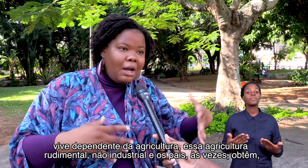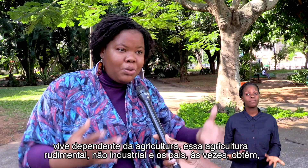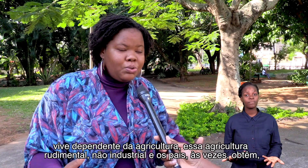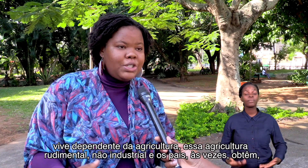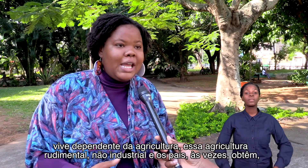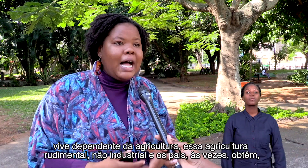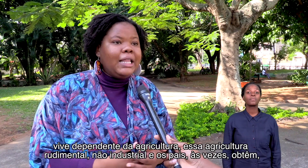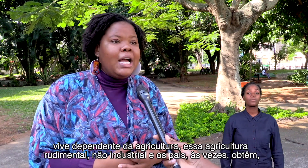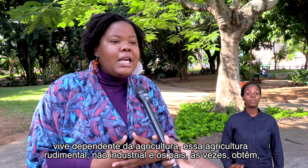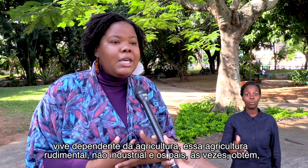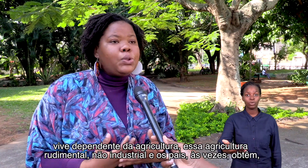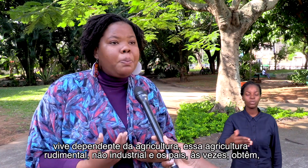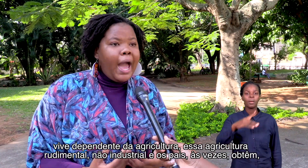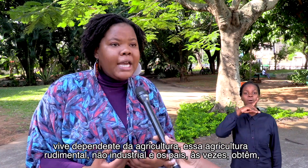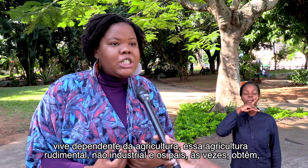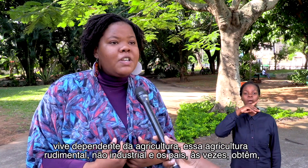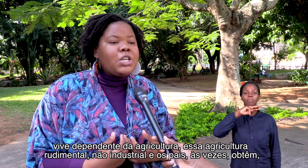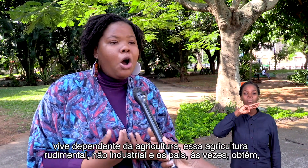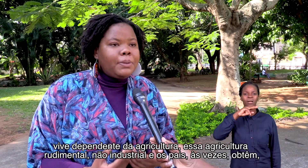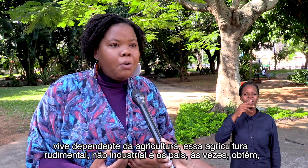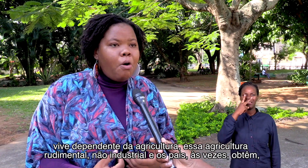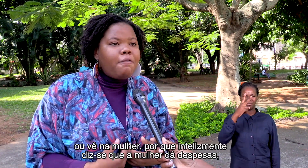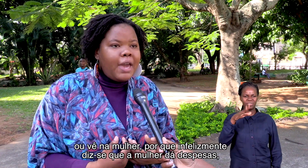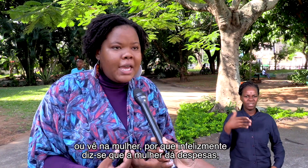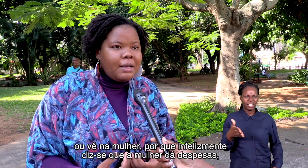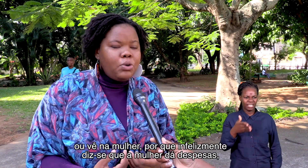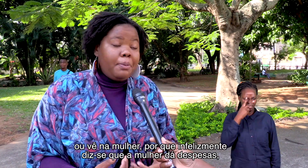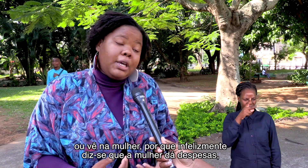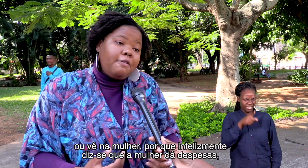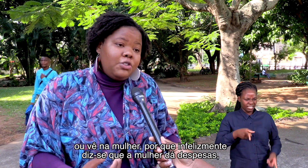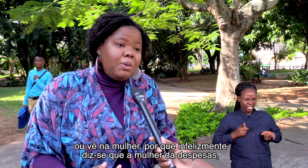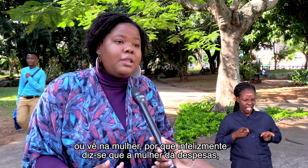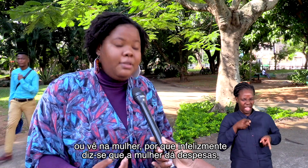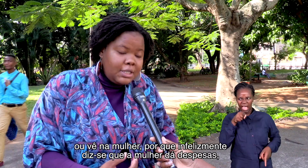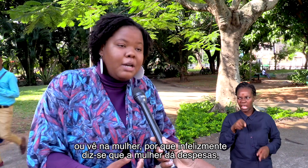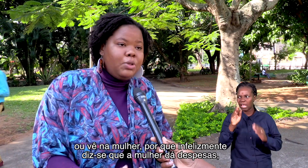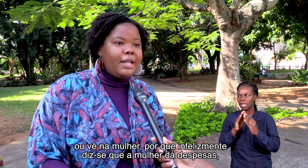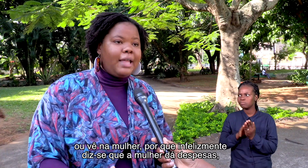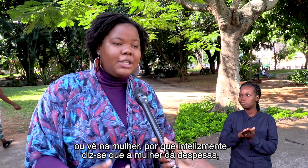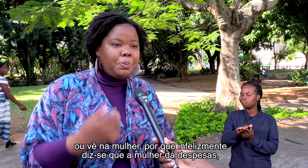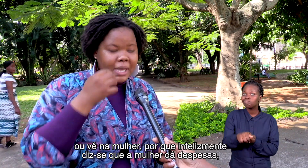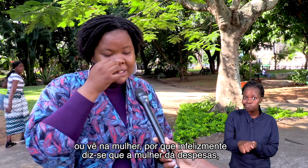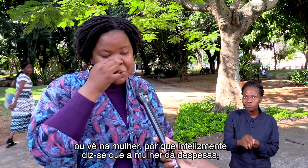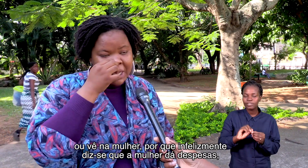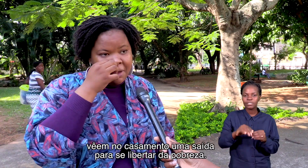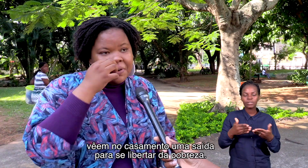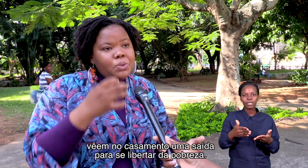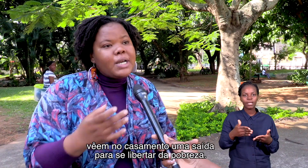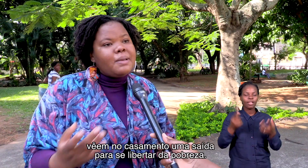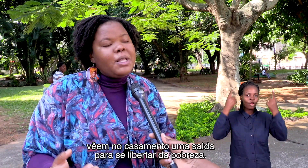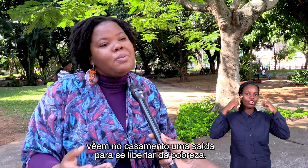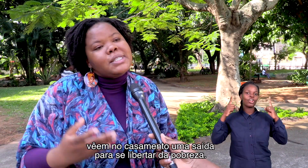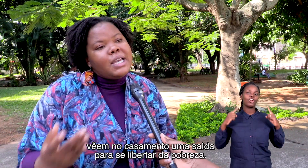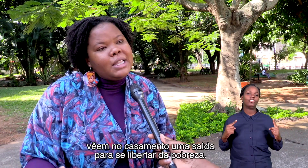rudimentar, não industrial, e os pais às vezes optam ou veem na mulher, porque infelizmente diz que a mulher dá despesas, vê